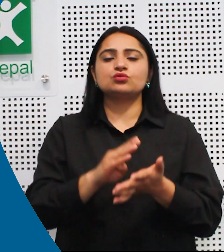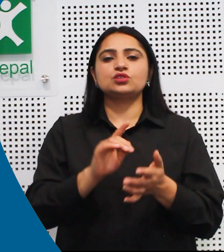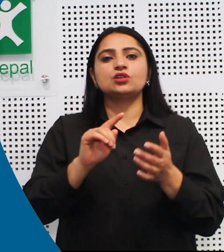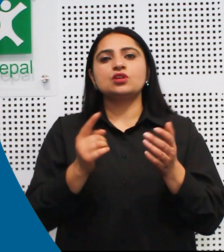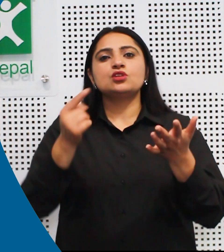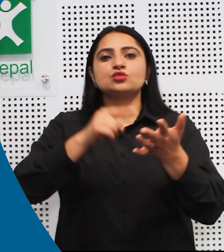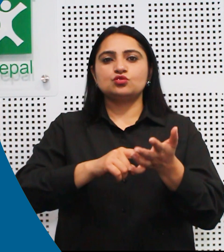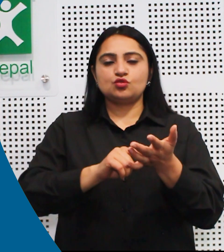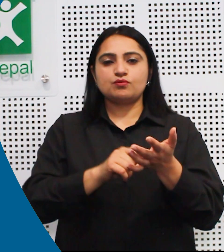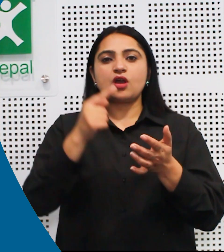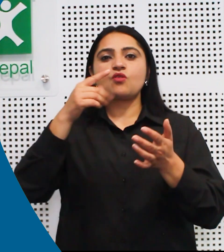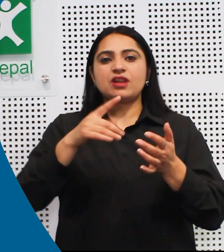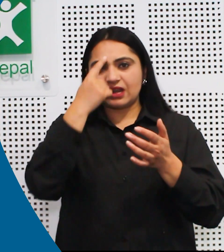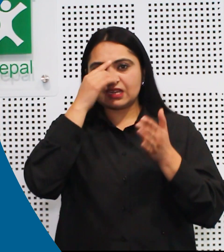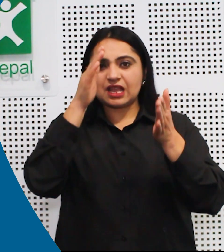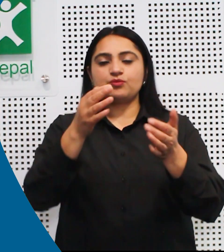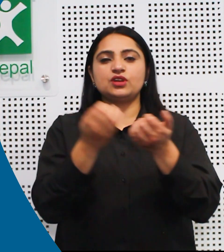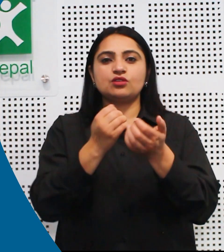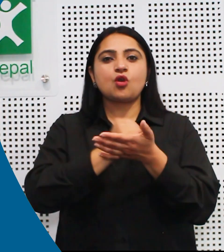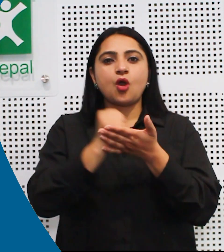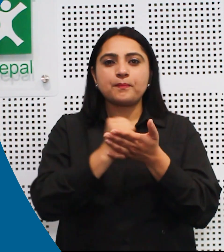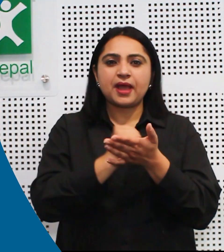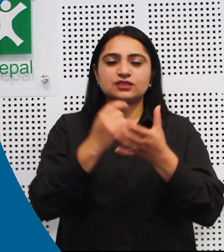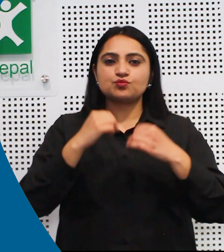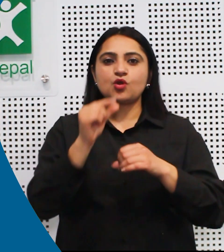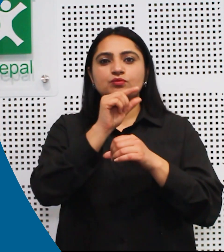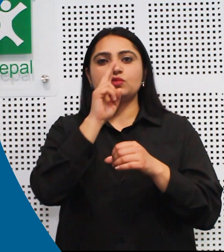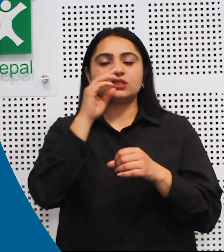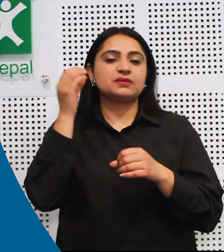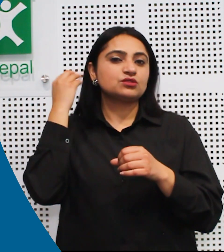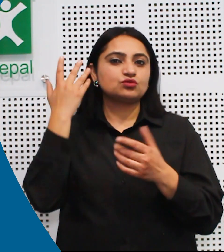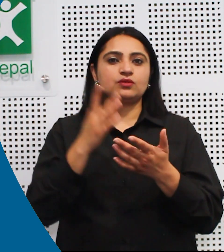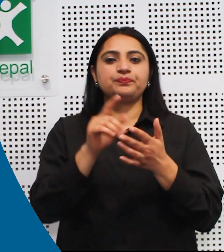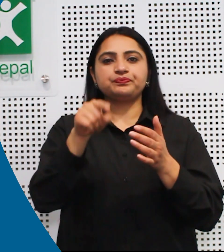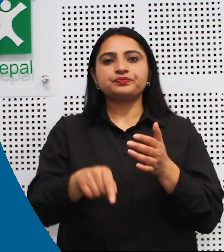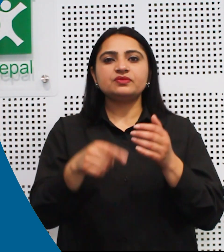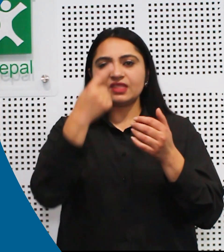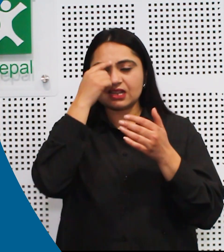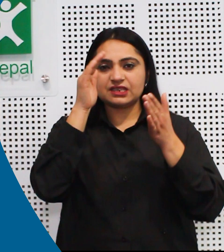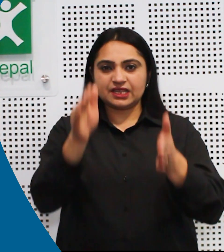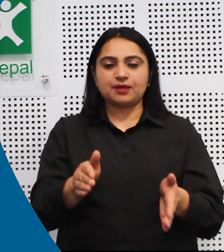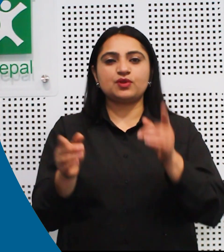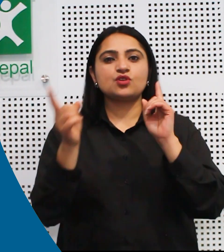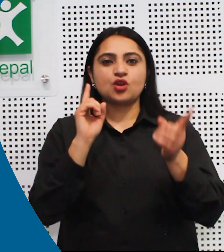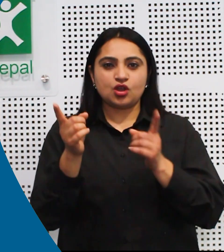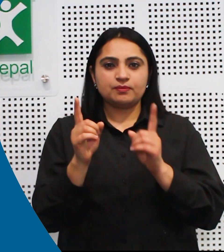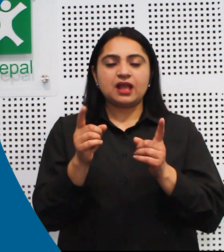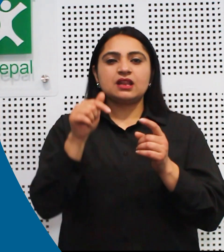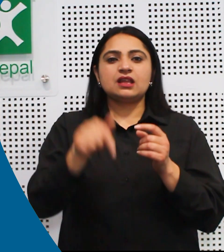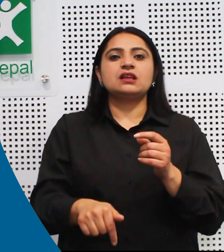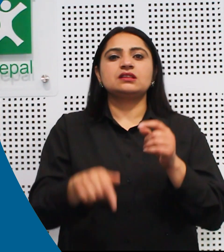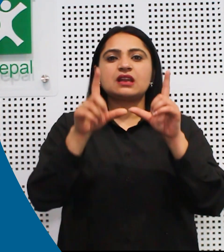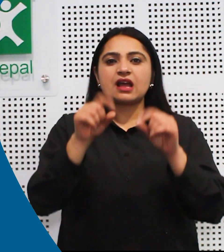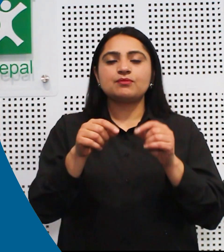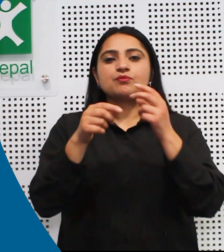टिकापुर नगरपालिकाले गरेको अभ्यासका बारेमा सुनौं। टिकापुर नगरपालिकाको स्रोत अनुमान र राजस्व परामर्श समितिको बैठक